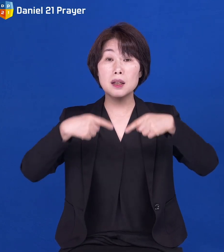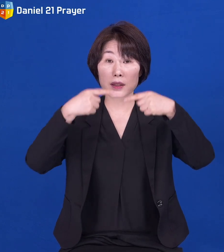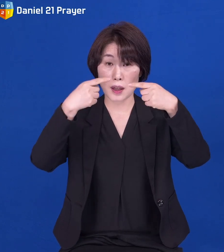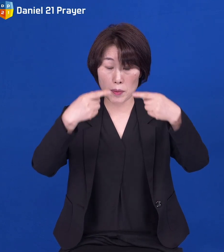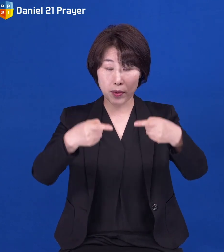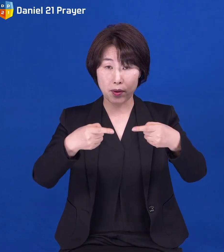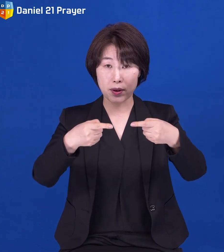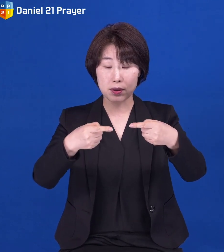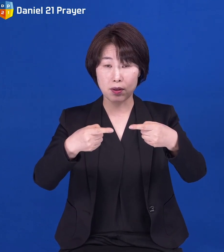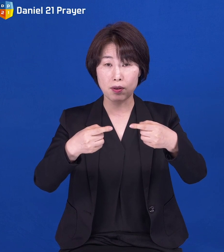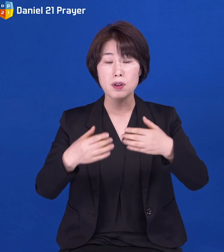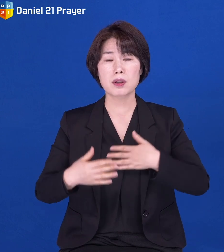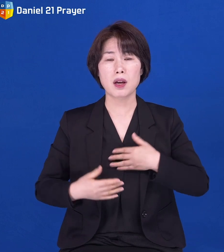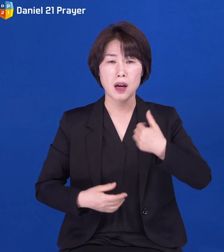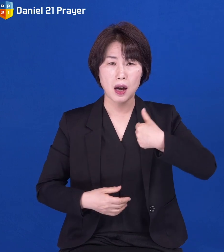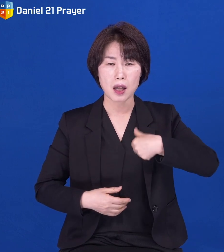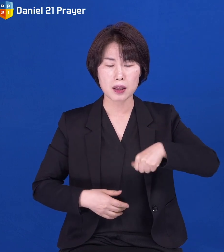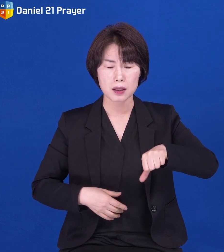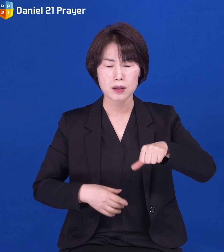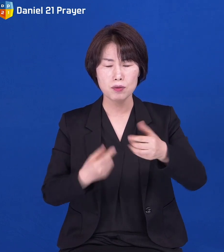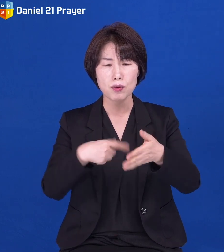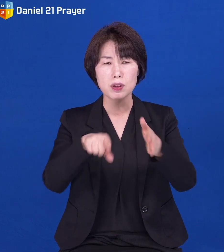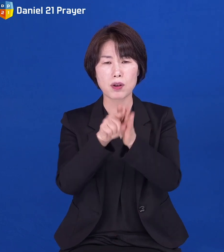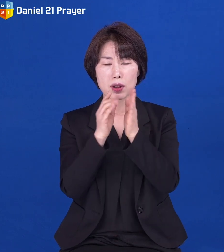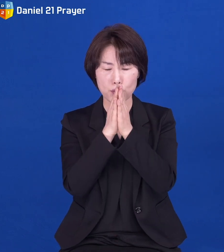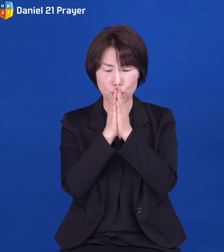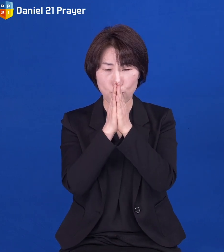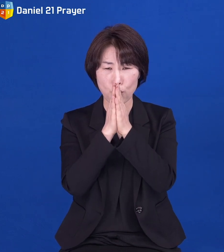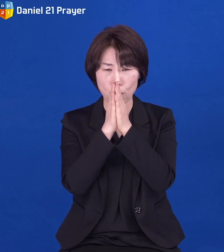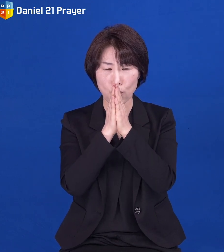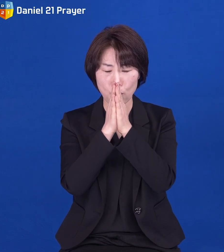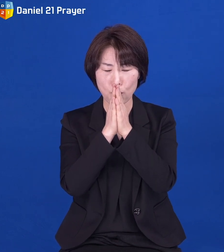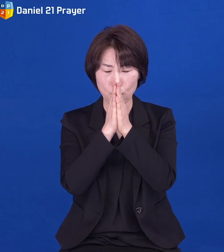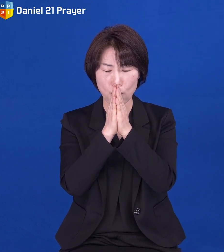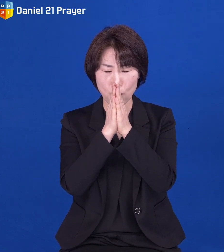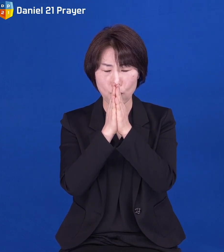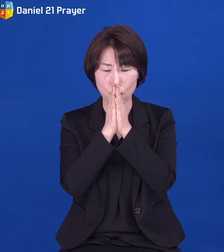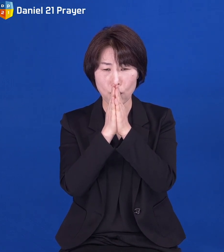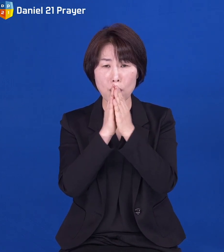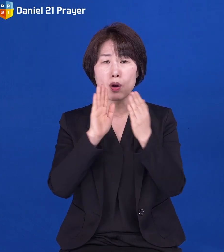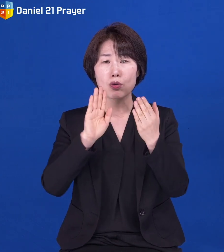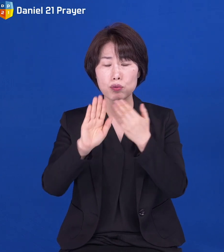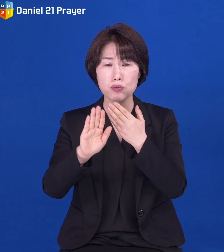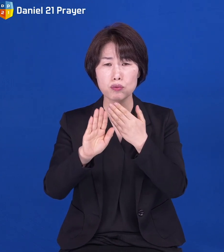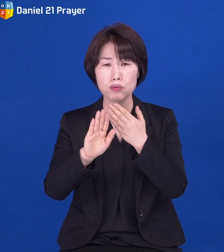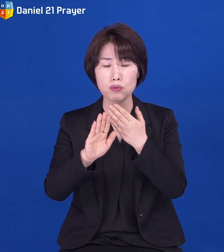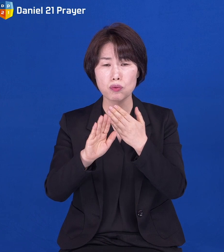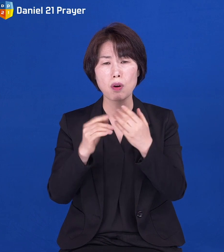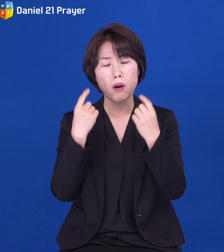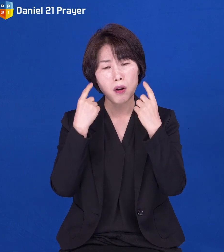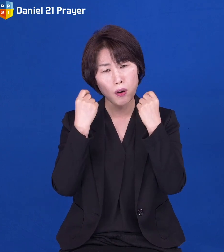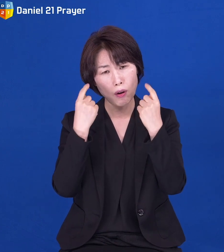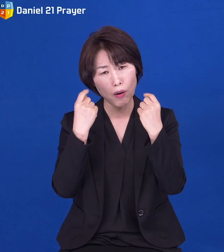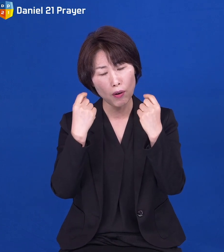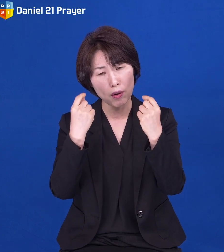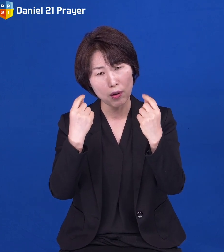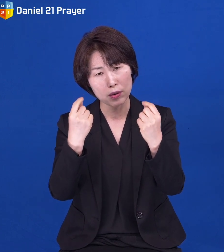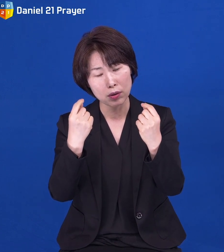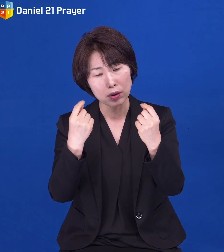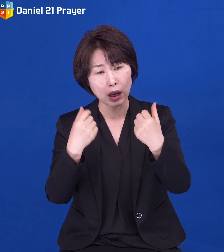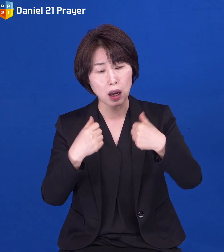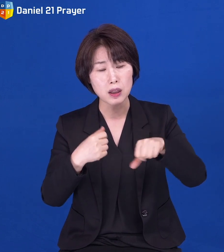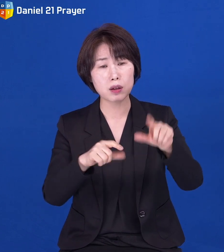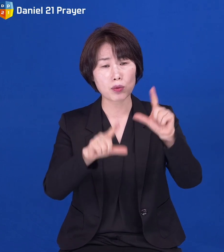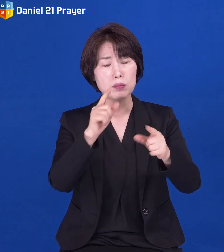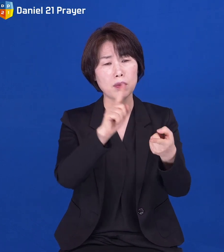막 열심히 하고 막 진짜 막 희망을 소망을 내려왔는데 또 똑같고 그 자리 맨날 그랬는데 어느 순간 그